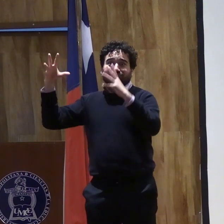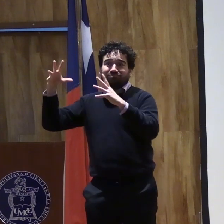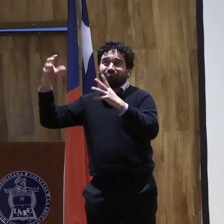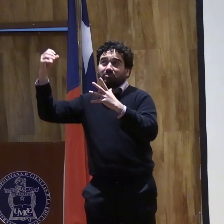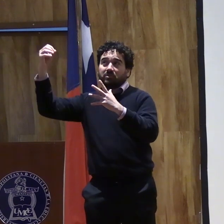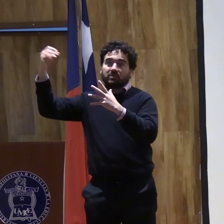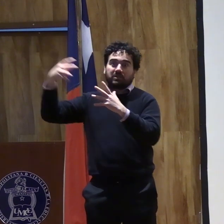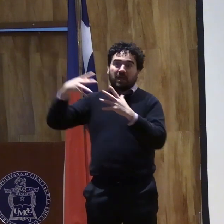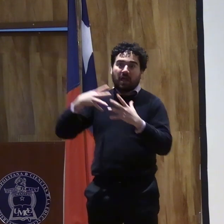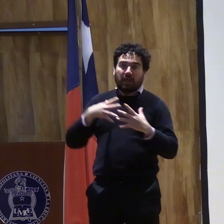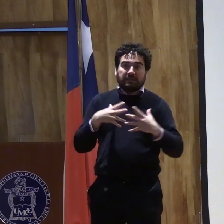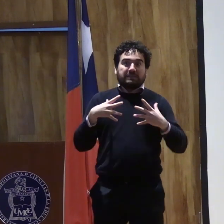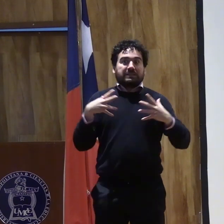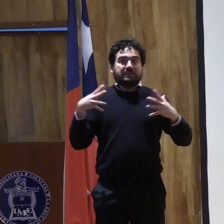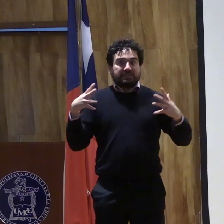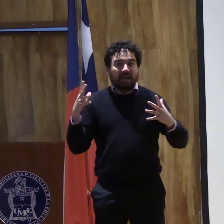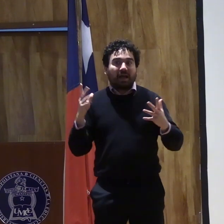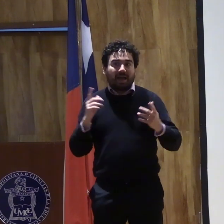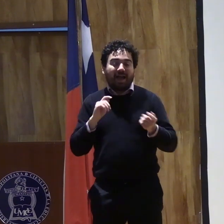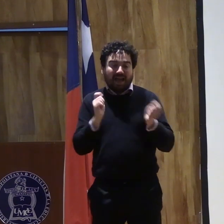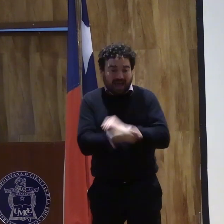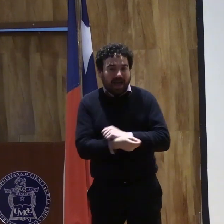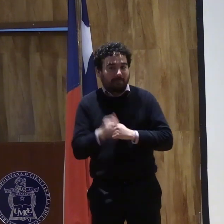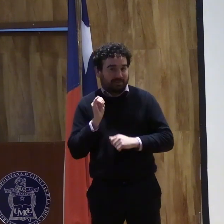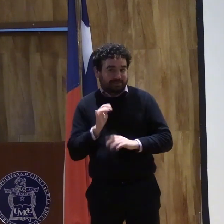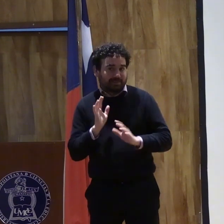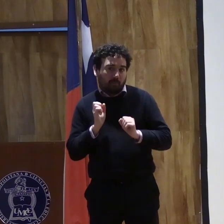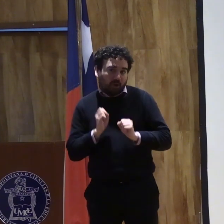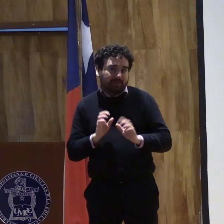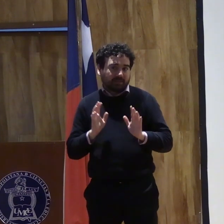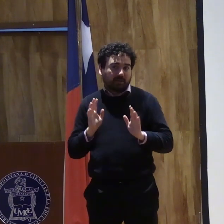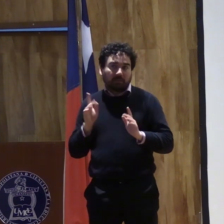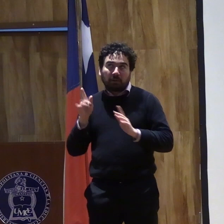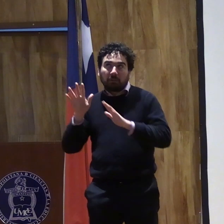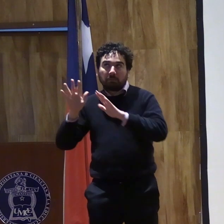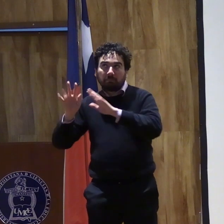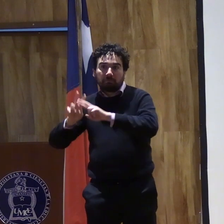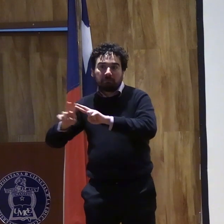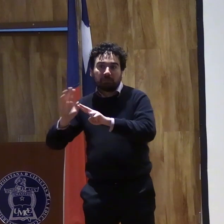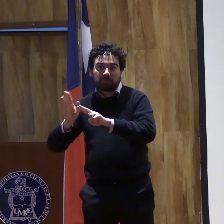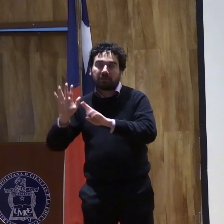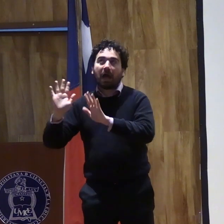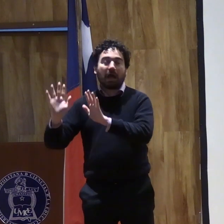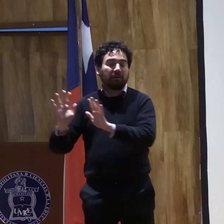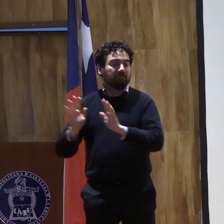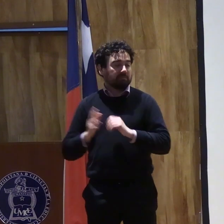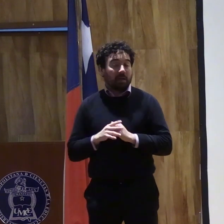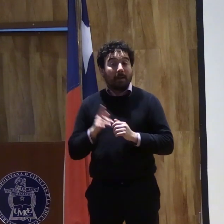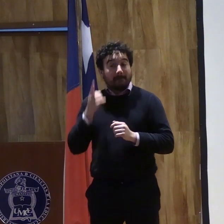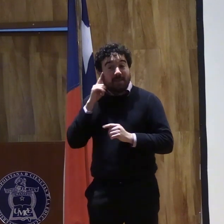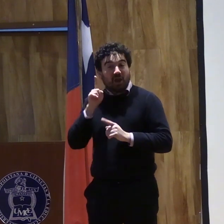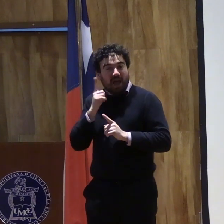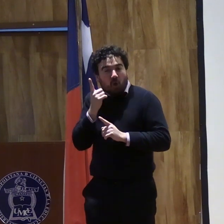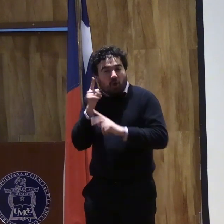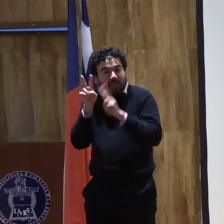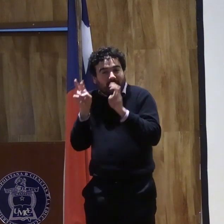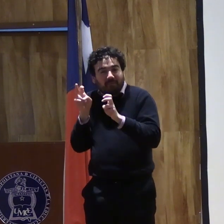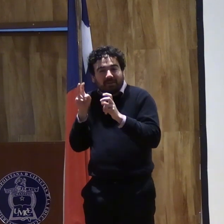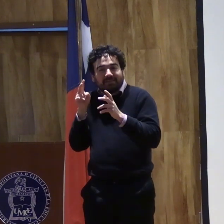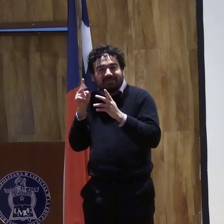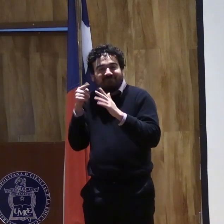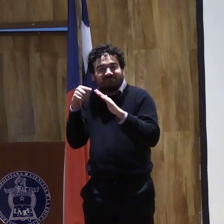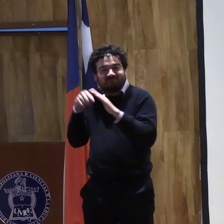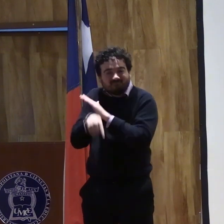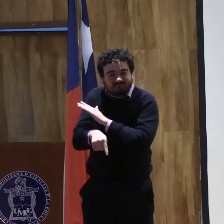notablemente. Ahora, hay una cuestión que hace mucho más complejo el problema que tú me dices, es que la Tierra tiene